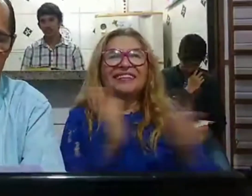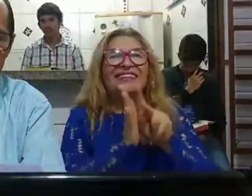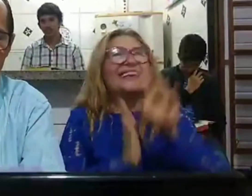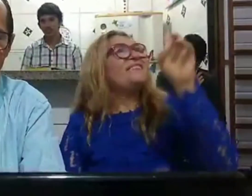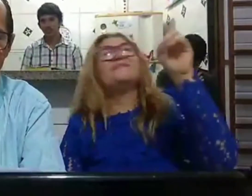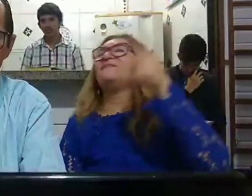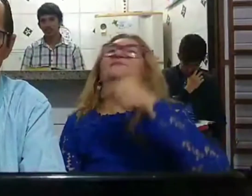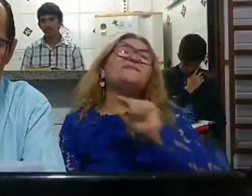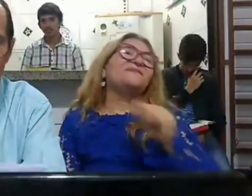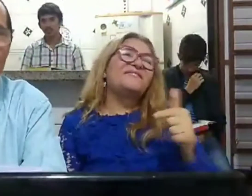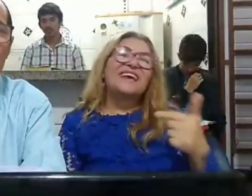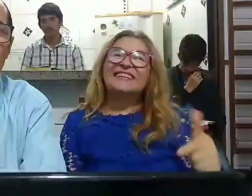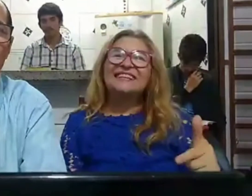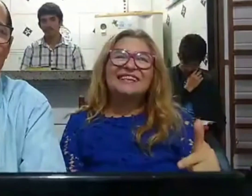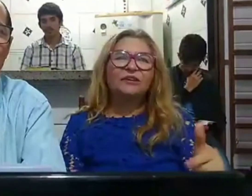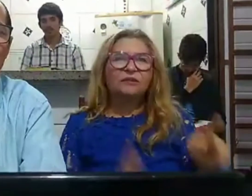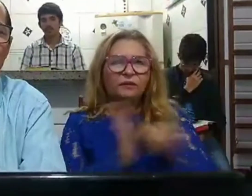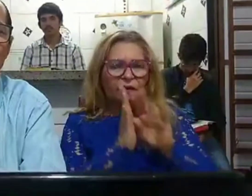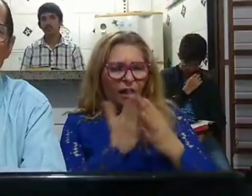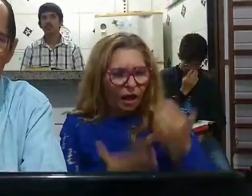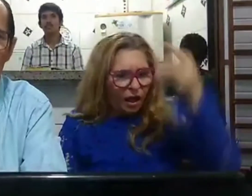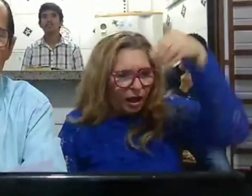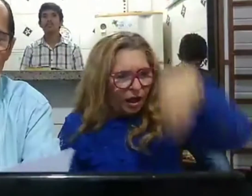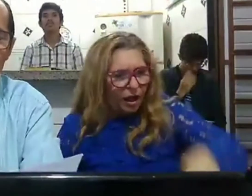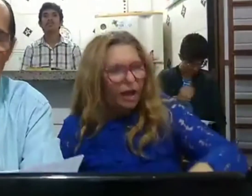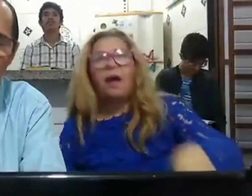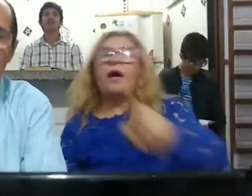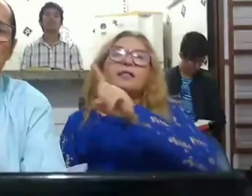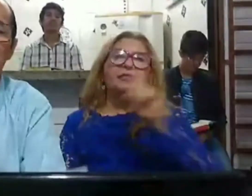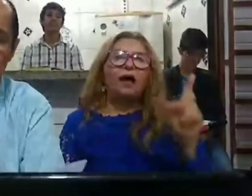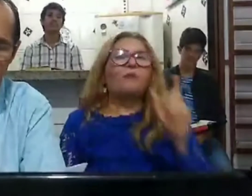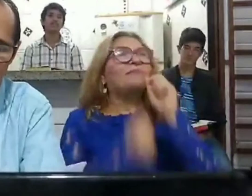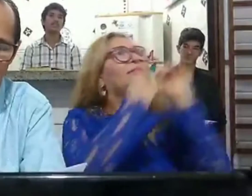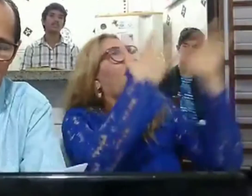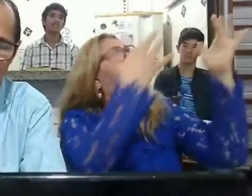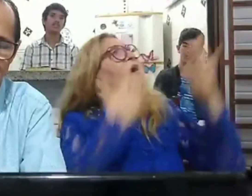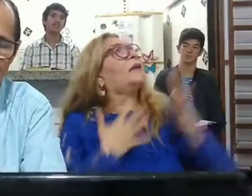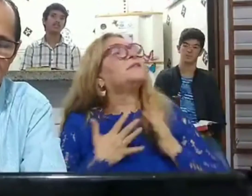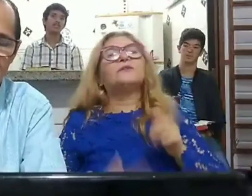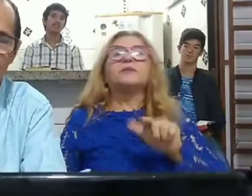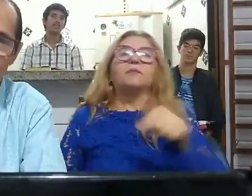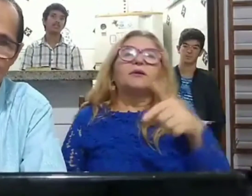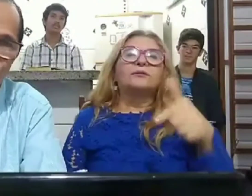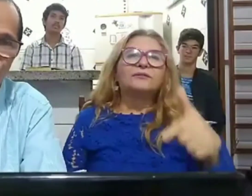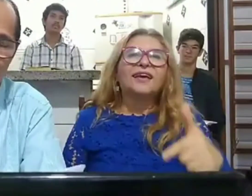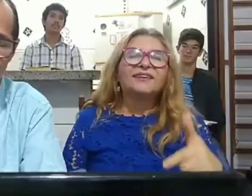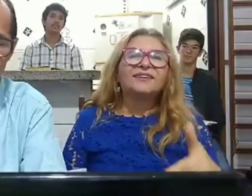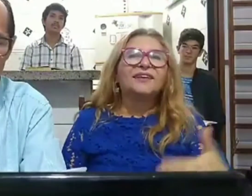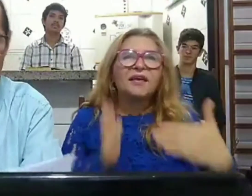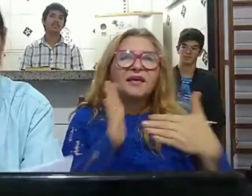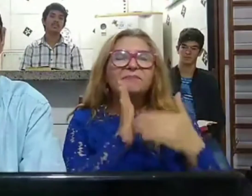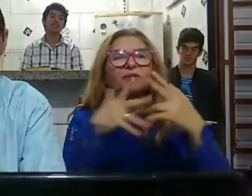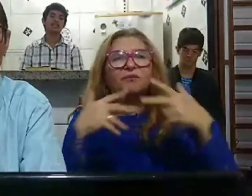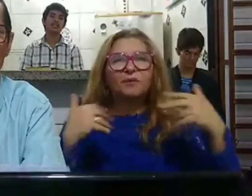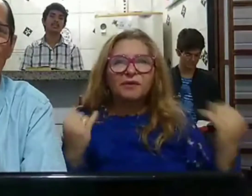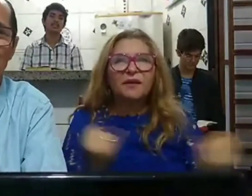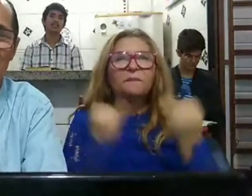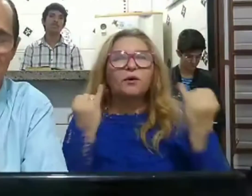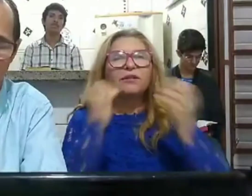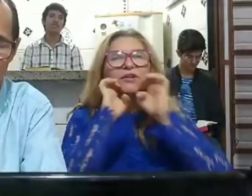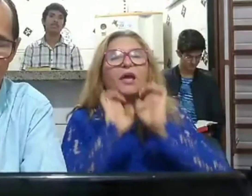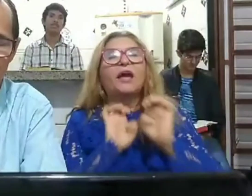Deus, nem da Bíblia e nem da graça de Deus. E por último, a última característica